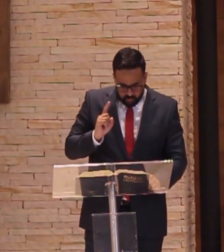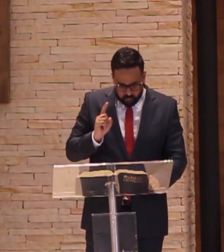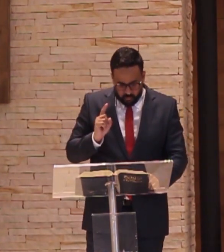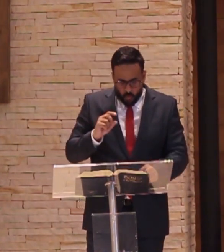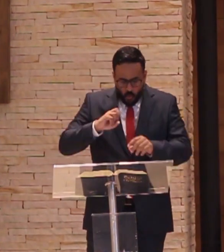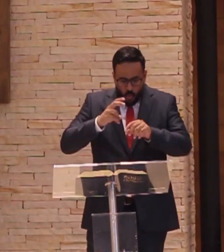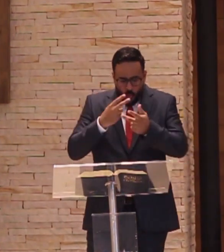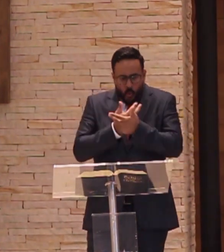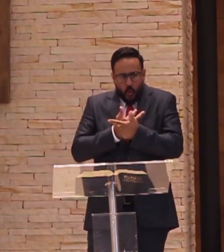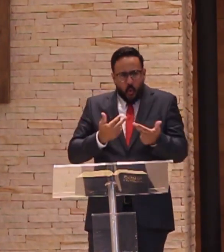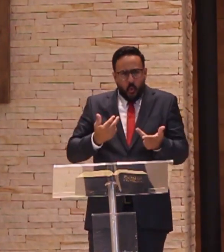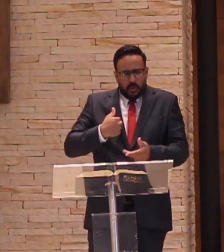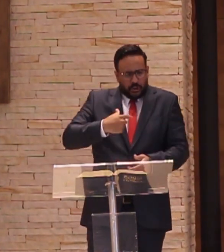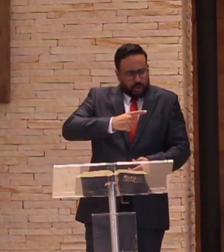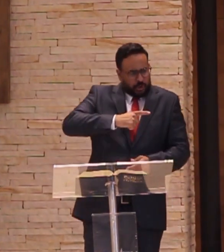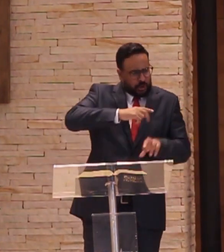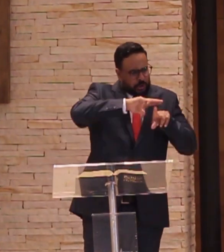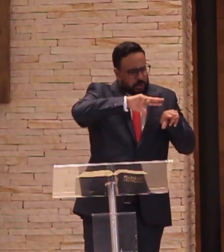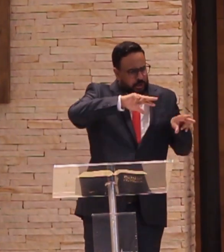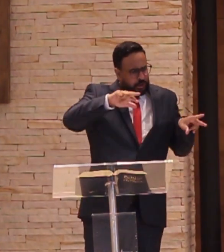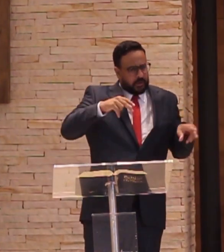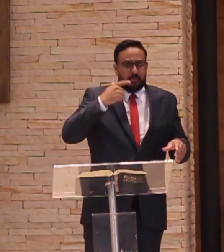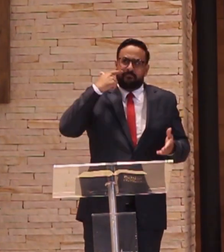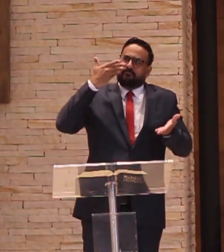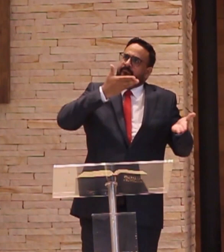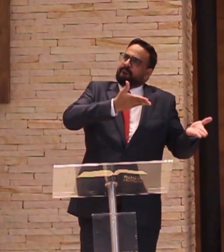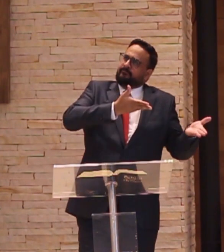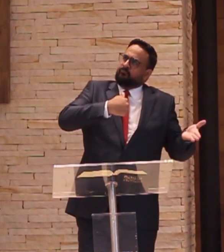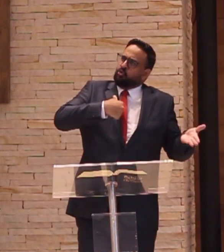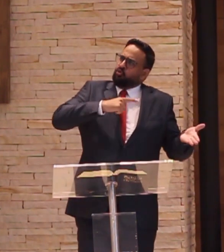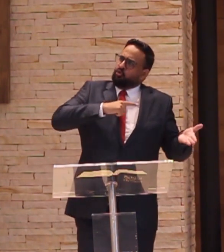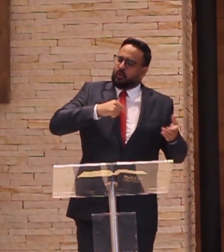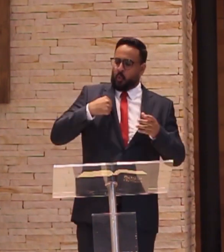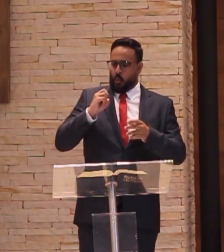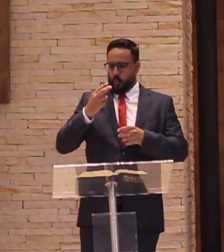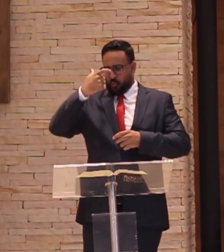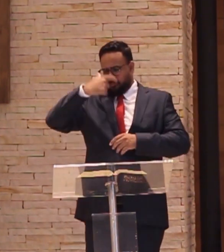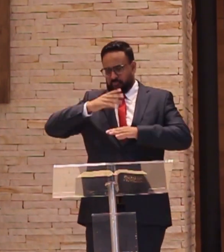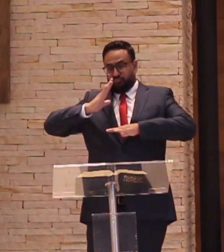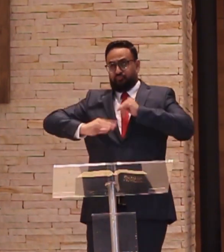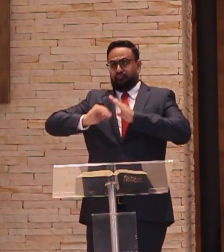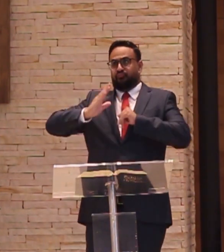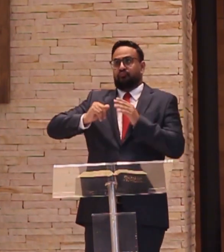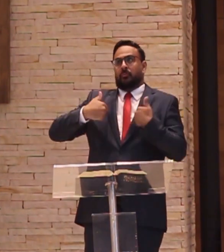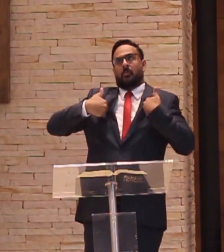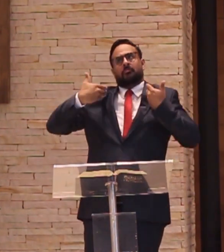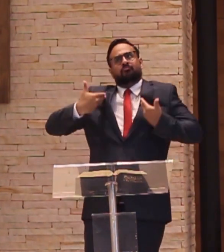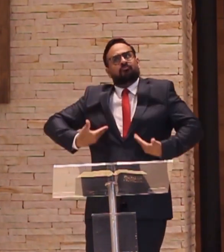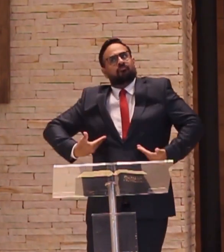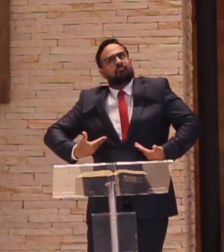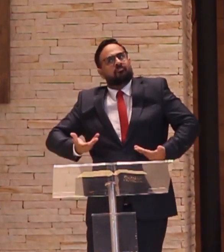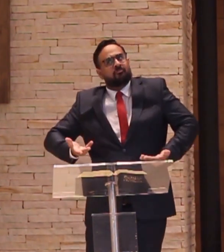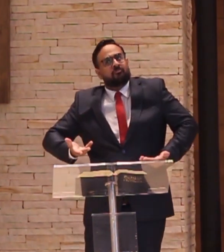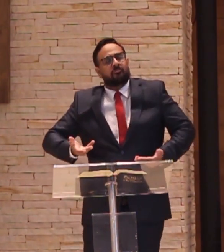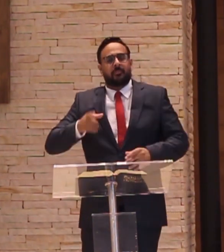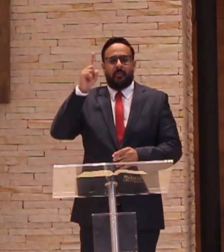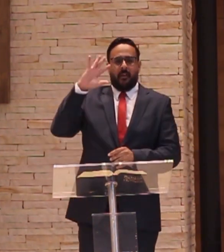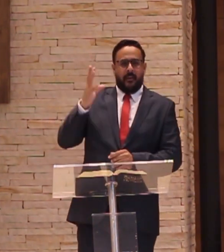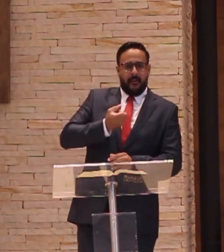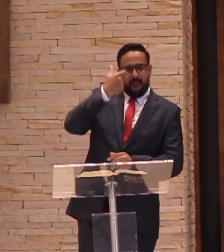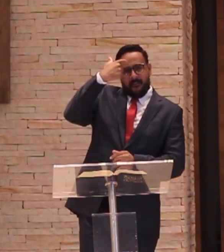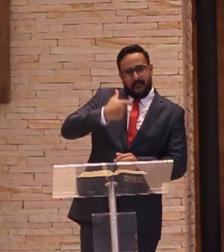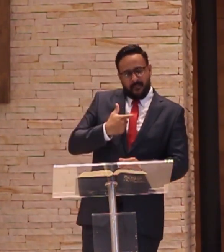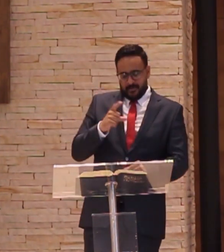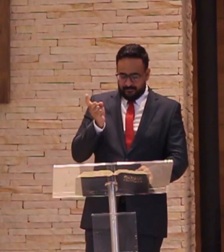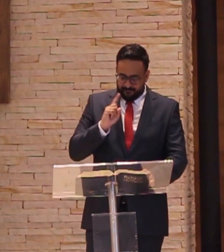ouro, que fostes resgatados do vosso fútil procedimento que vossos pais